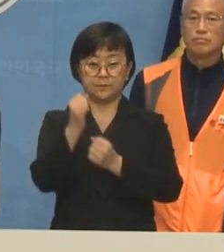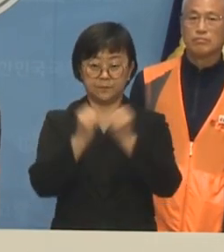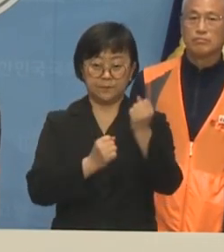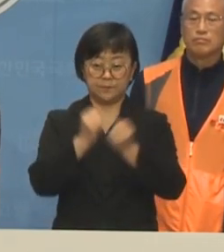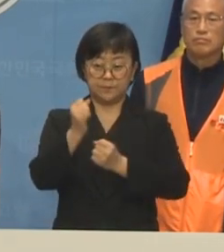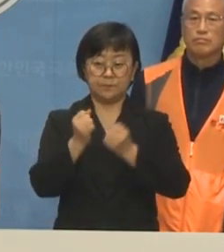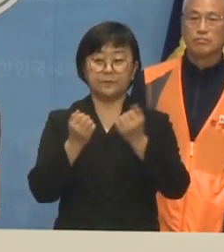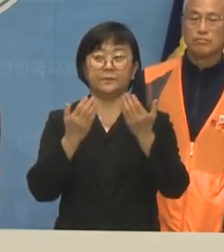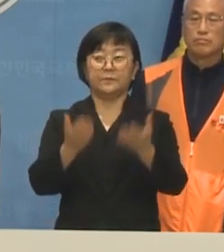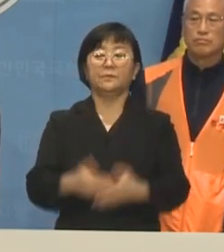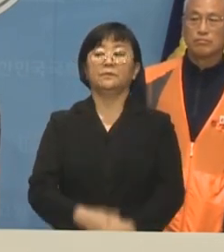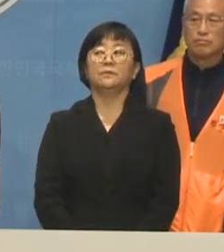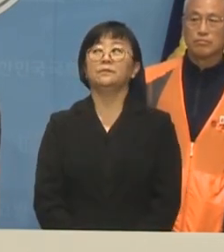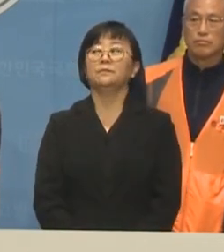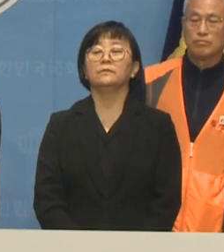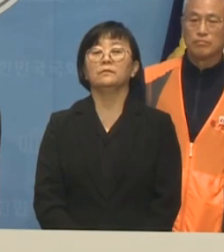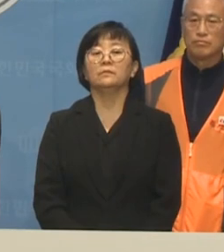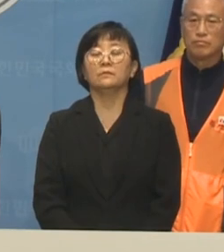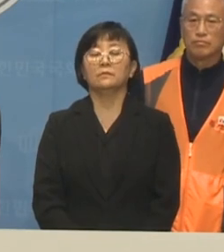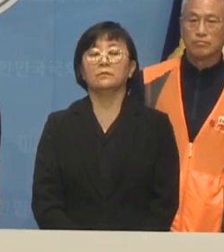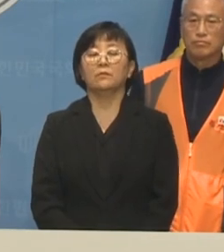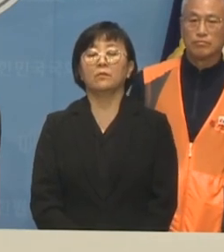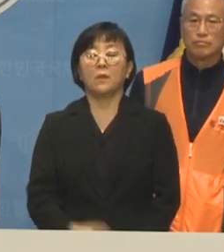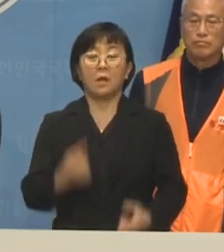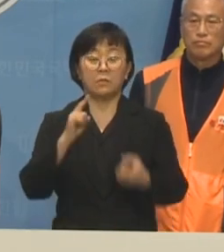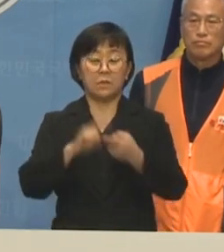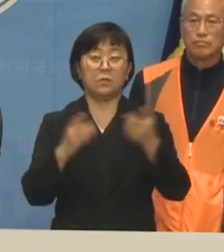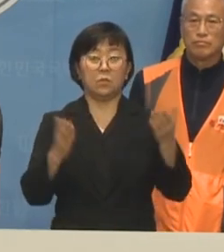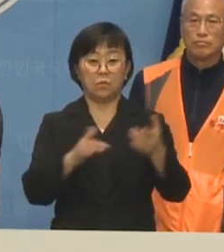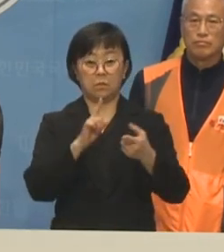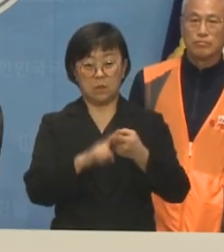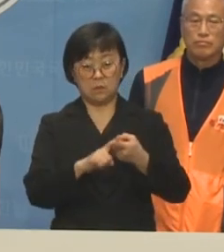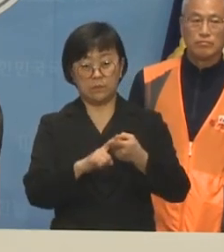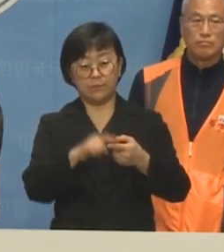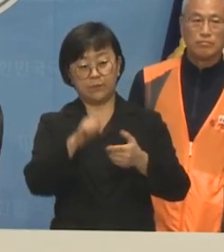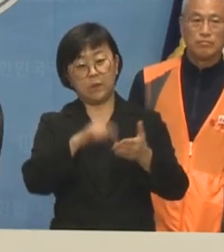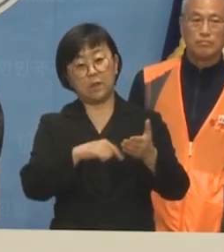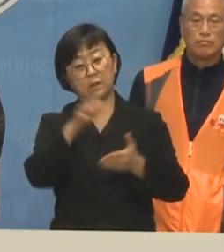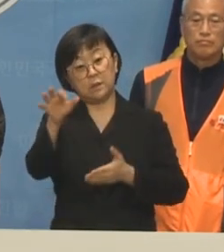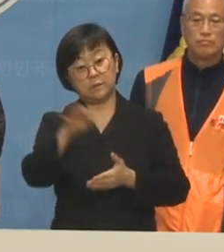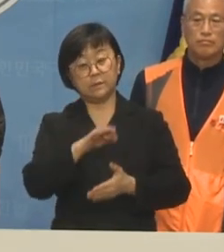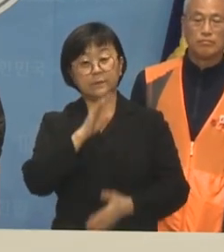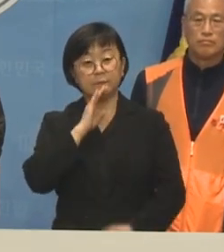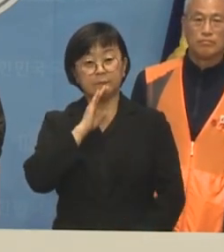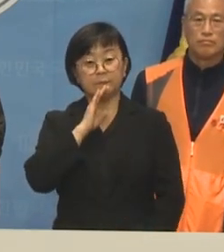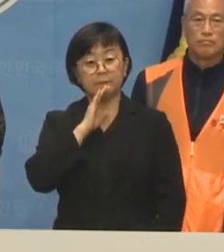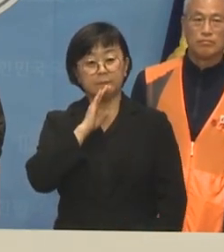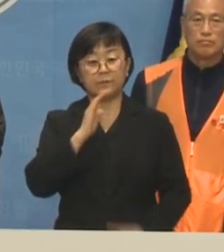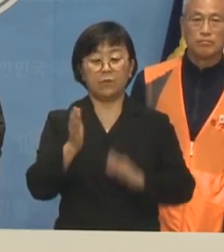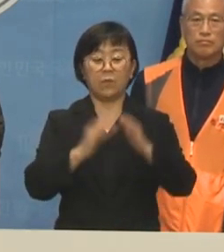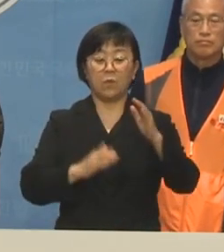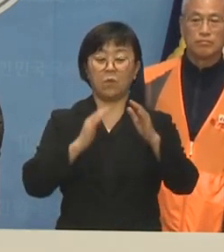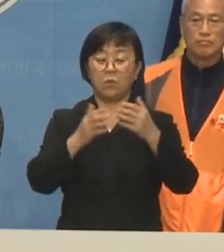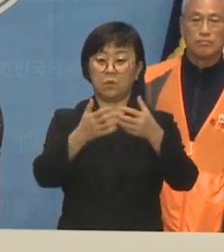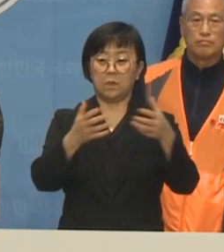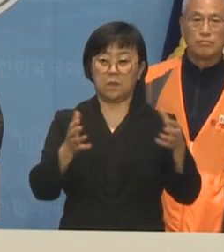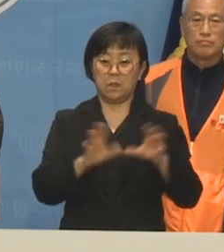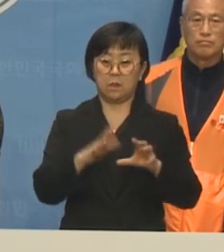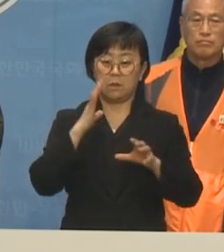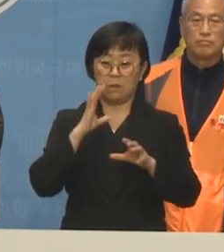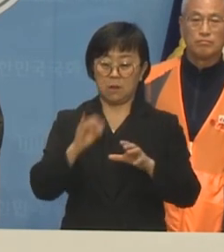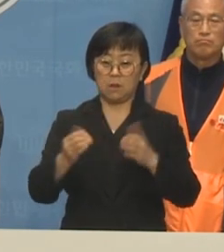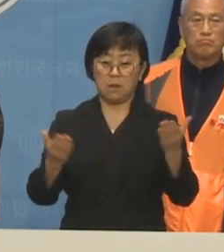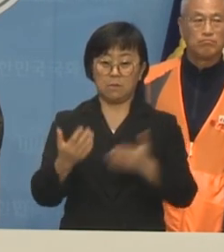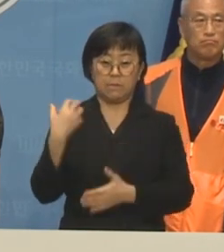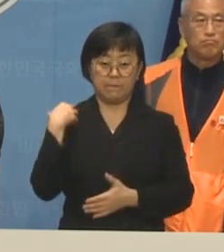기자회견을 진행하게 되었습니다. 정당한 노동에 대해서 정당한 대가를 지급하는 것이 공공기관의 당연한